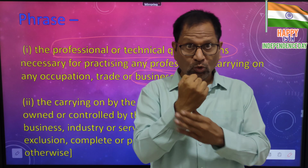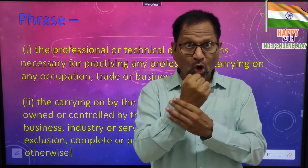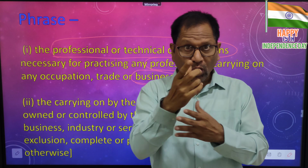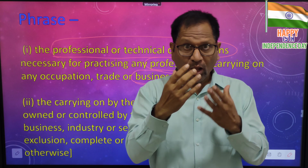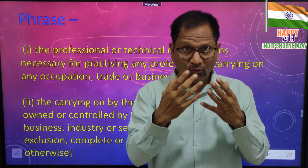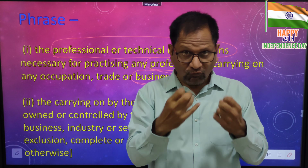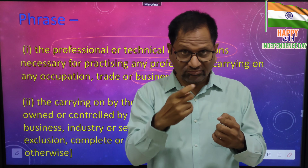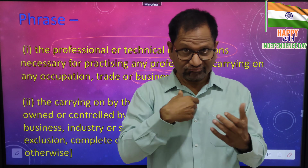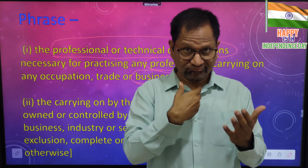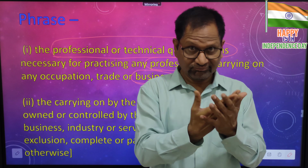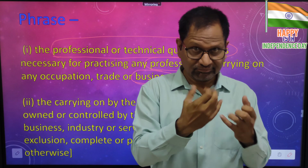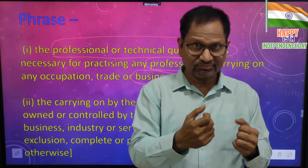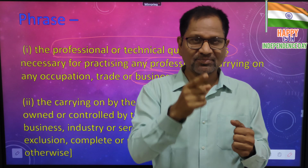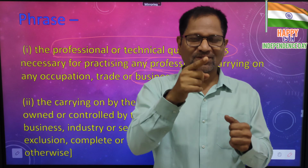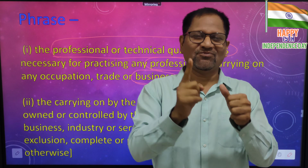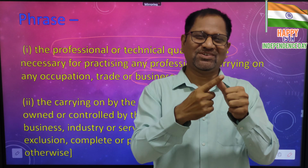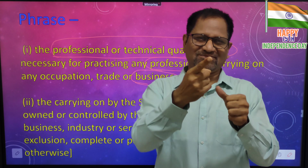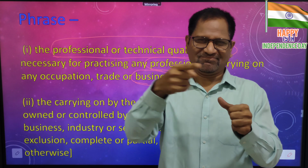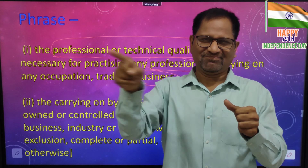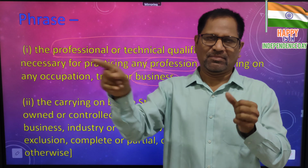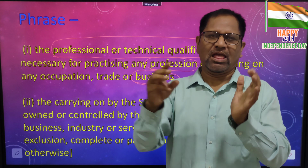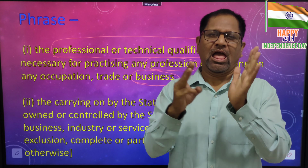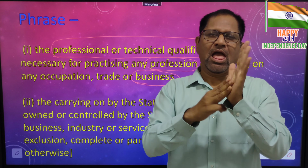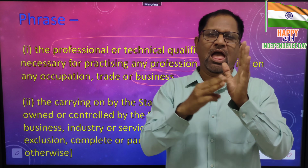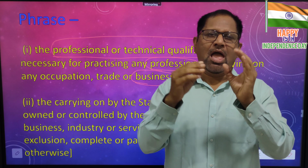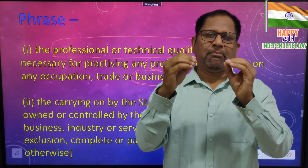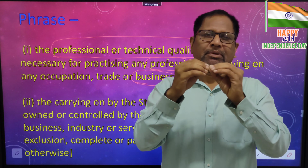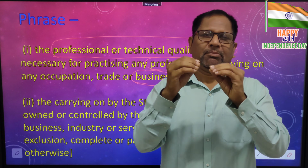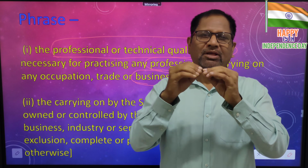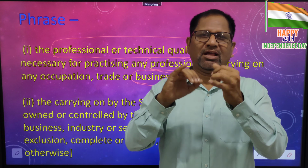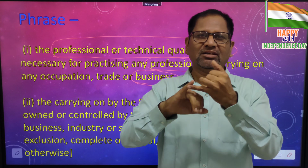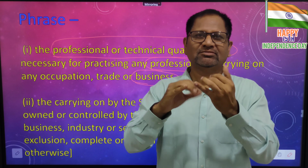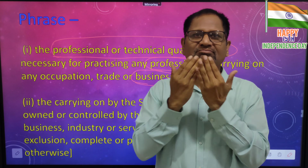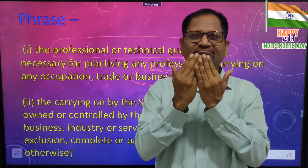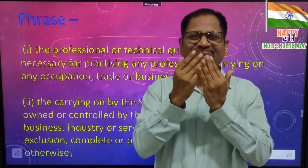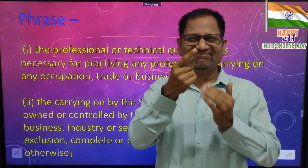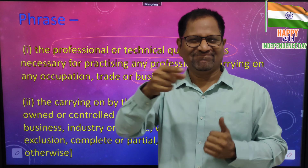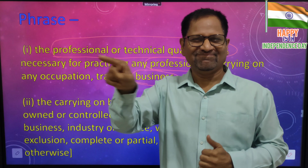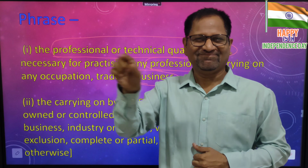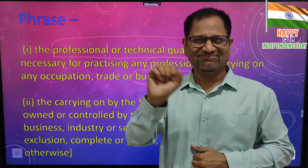जैसे आप डॉक्टर बनना चाहते हैं तो आपको MBBS की पढ़ाई करनी होगी।